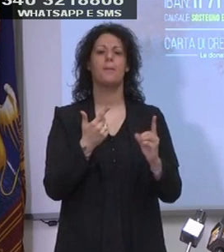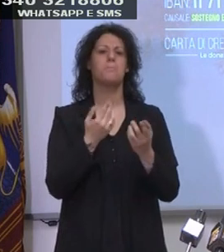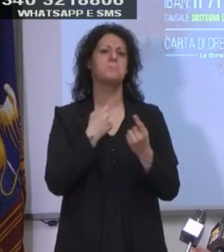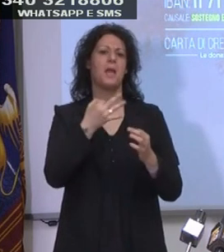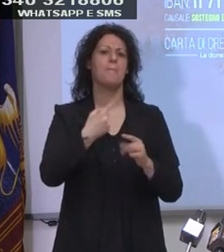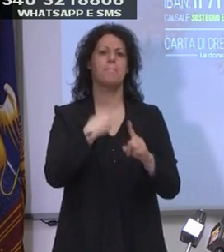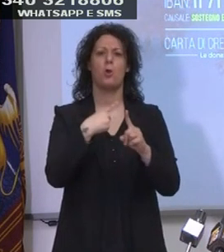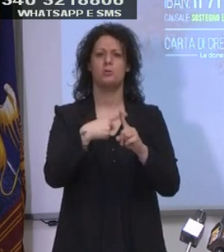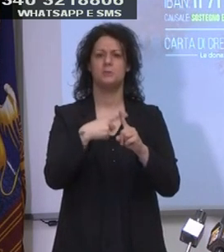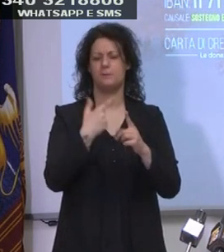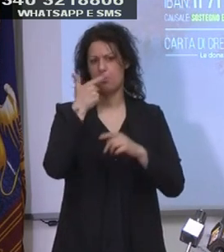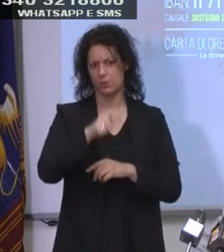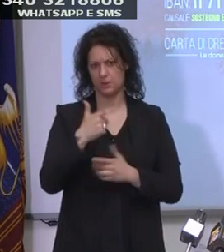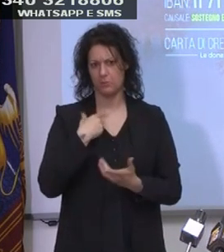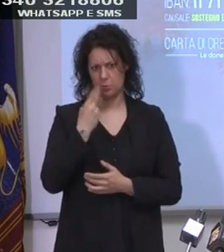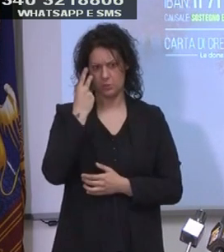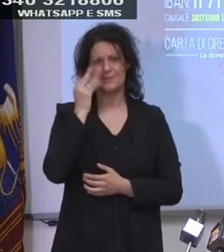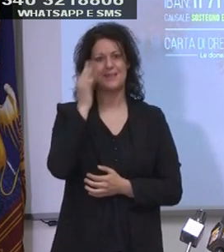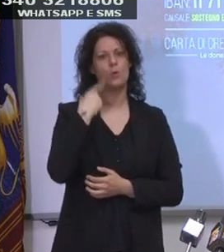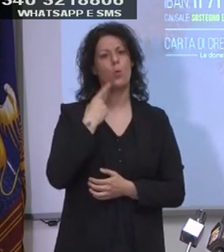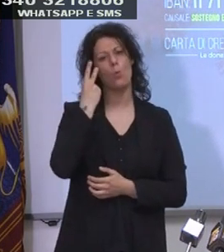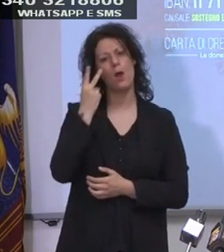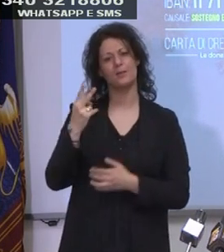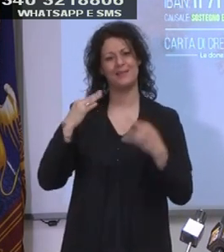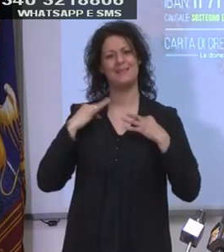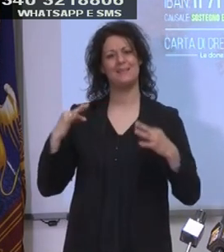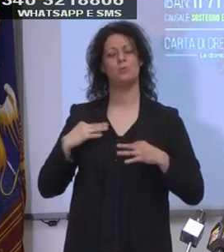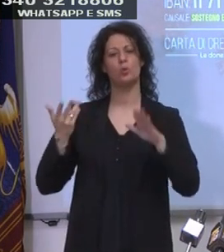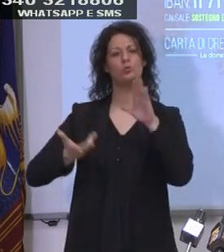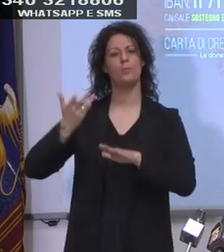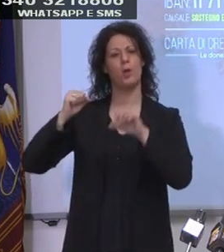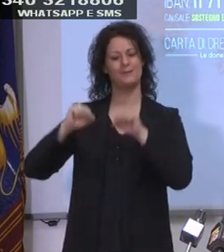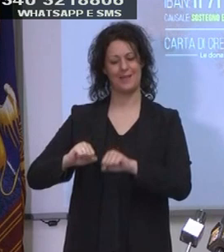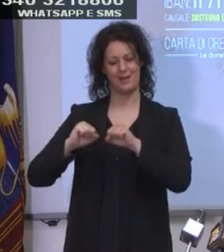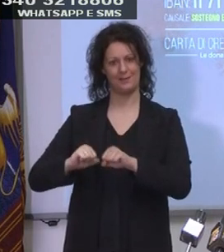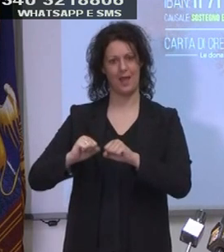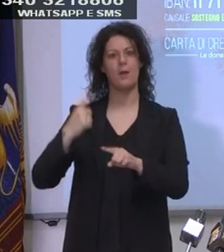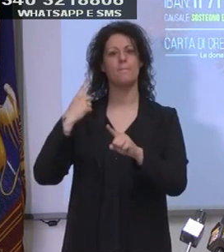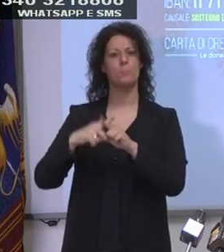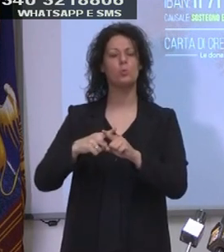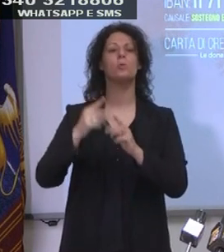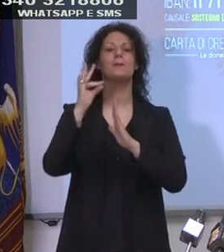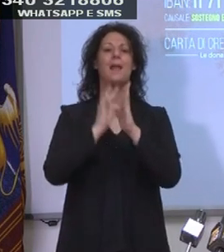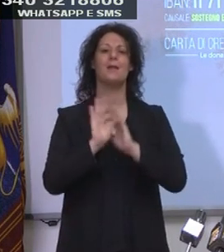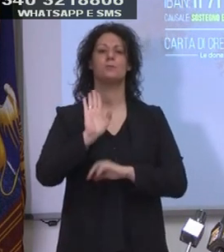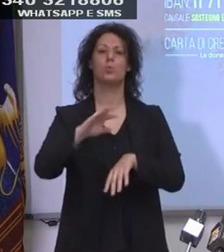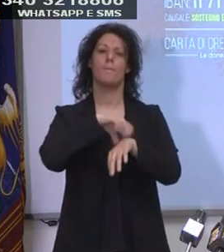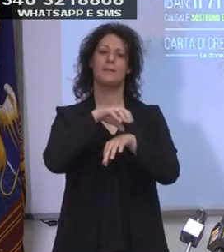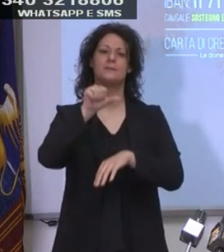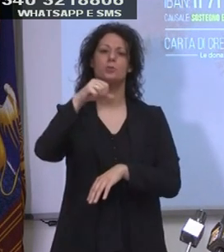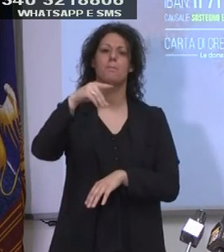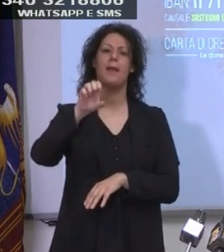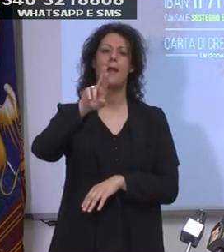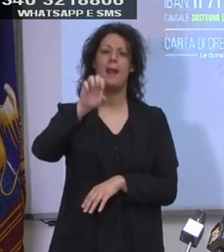che se dovessimo guardare i parametri dell'Istituto Superiore della Sanità e dati del Ministro Speranza, il Veneto può dire tranquillamente che è